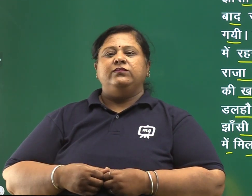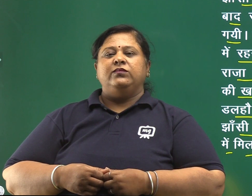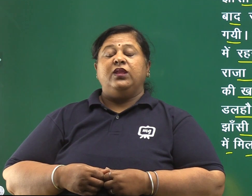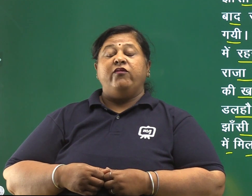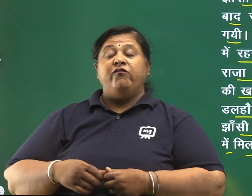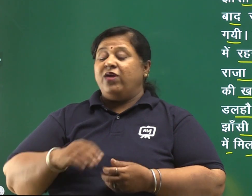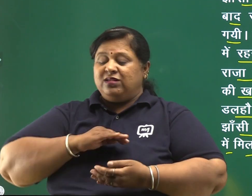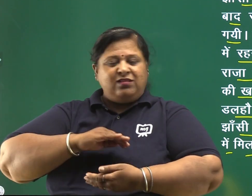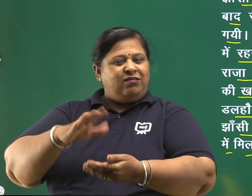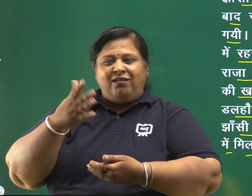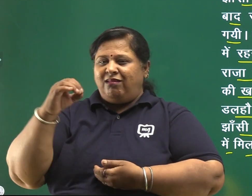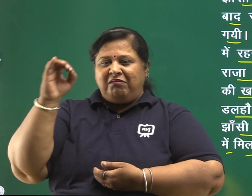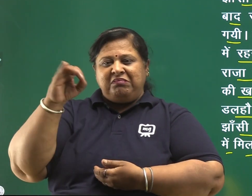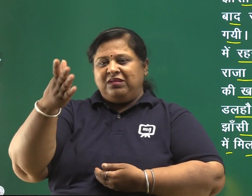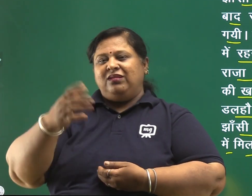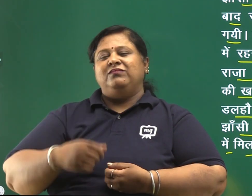वह निसंतान थी,